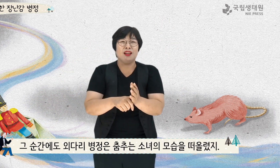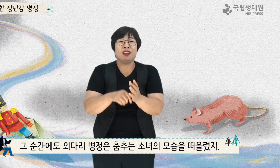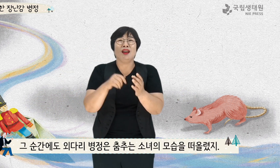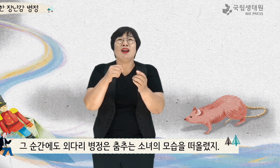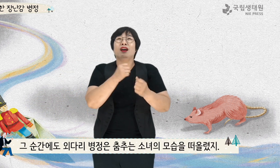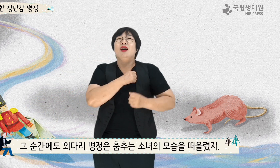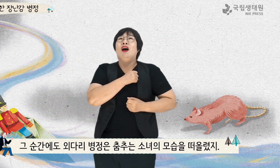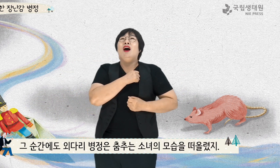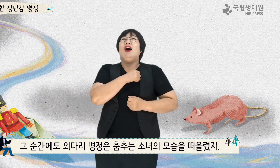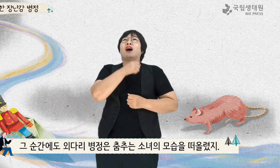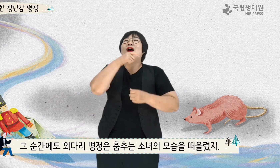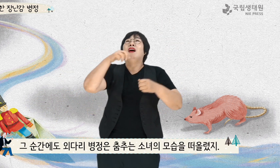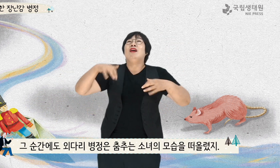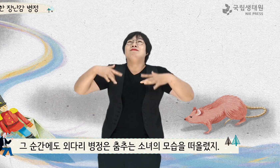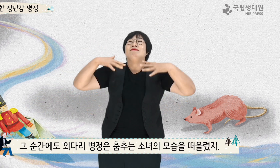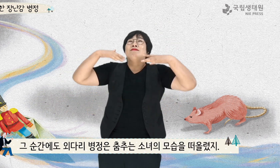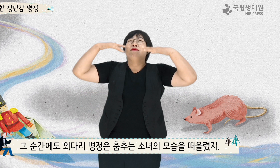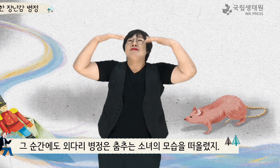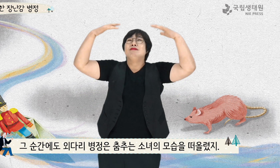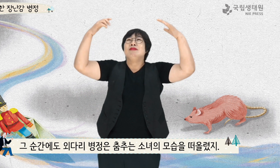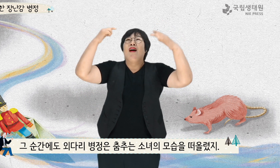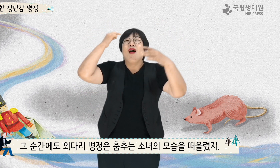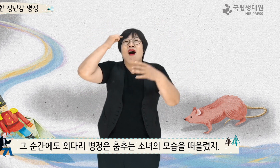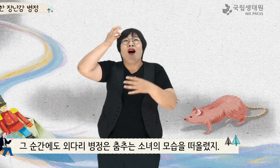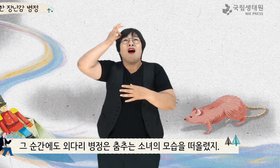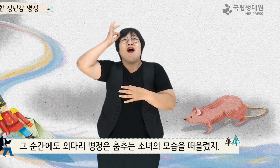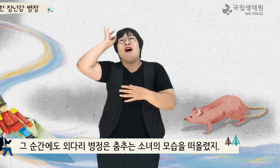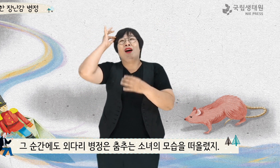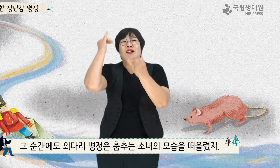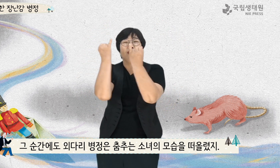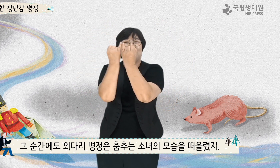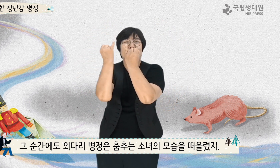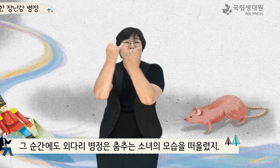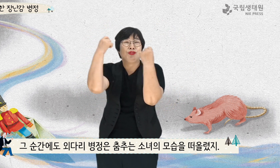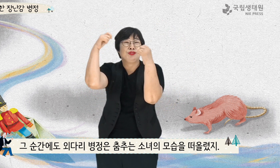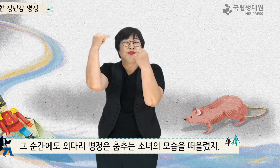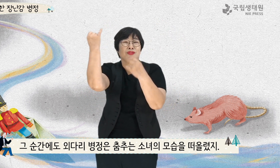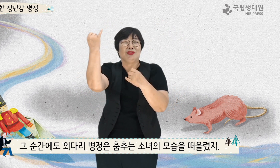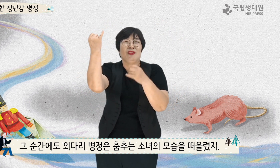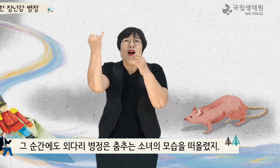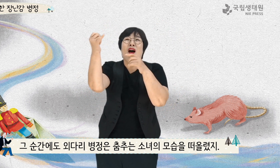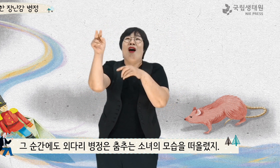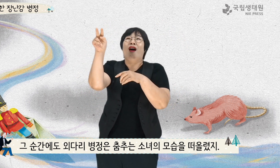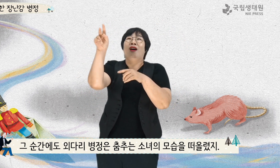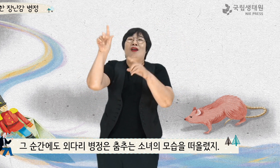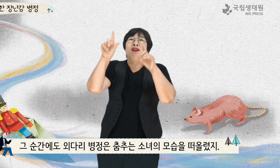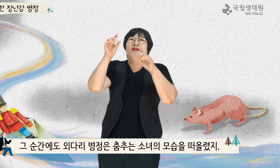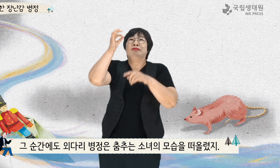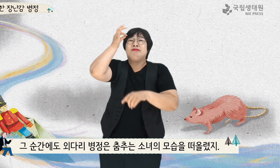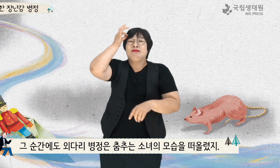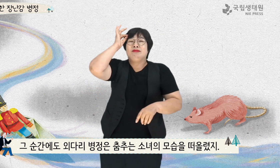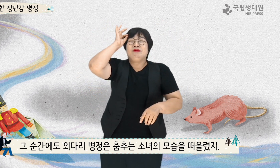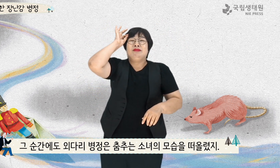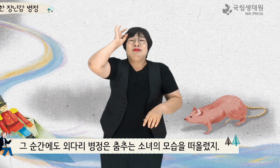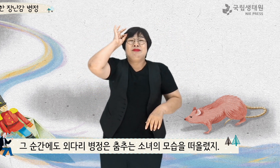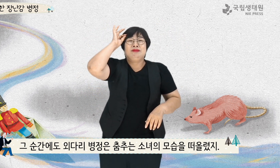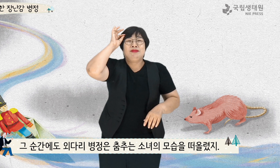그 순간에도 외다리 병정은 춤추는 소녀의 모습을 떠올렸지.